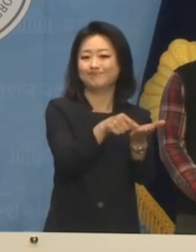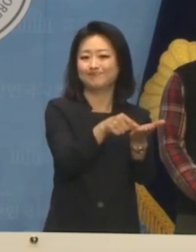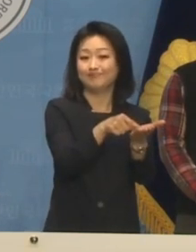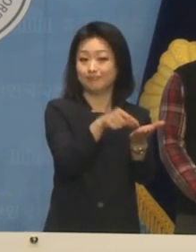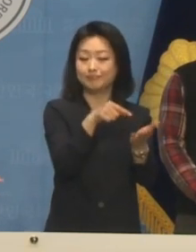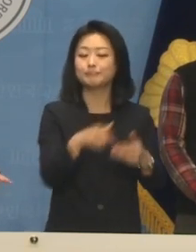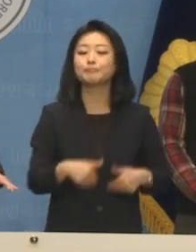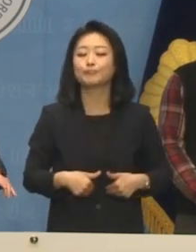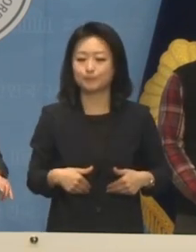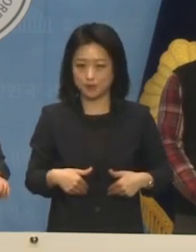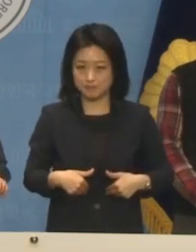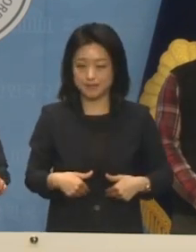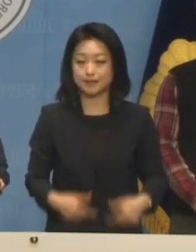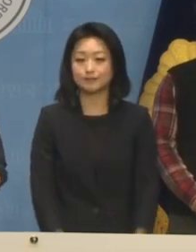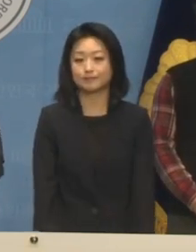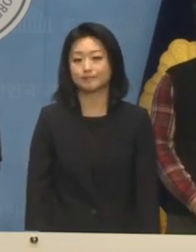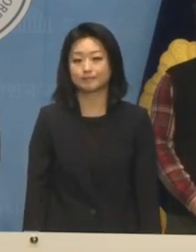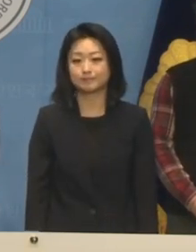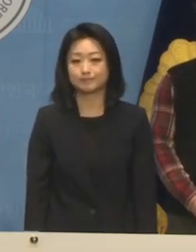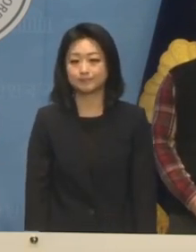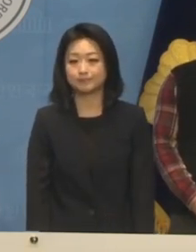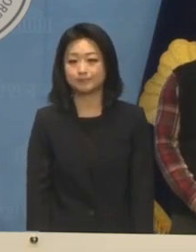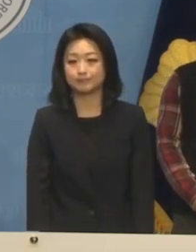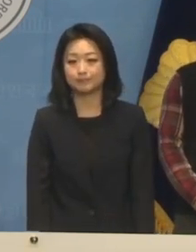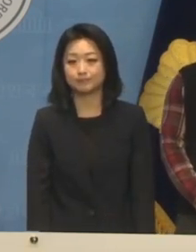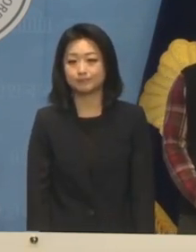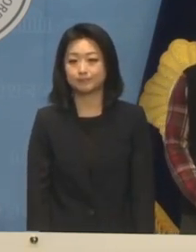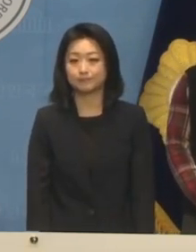생각합니다. 이상입니다. 감사합니다.